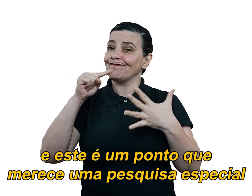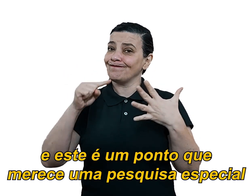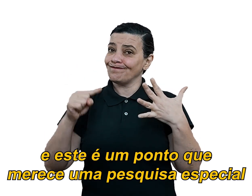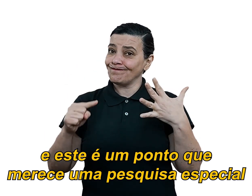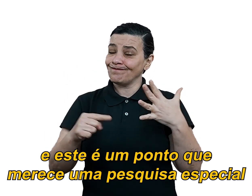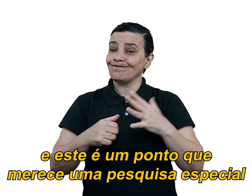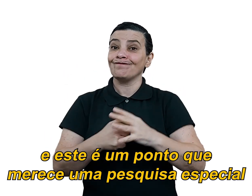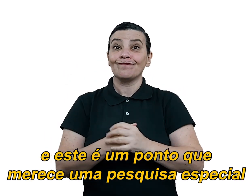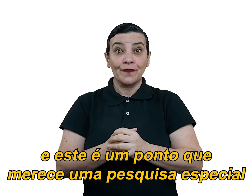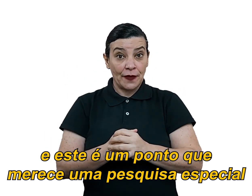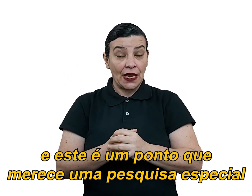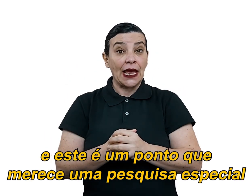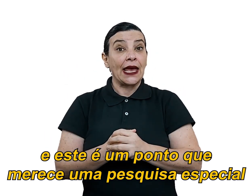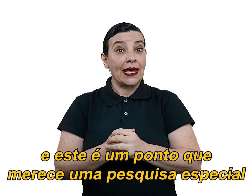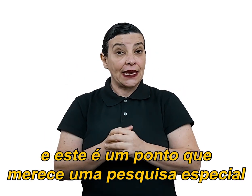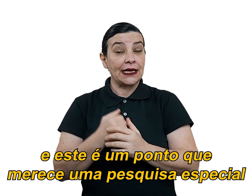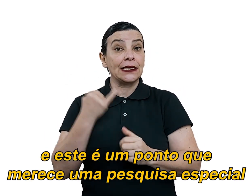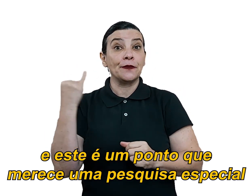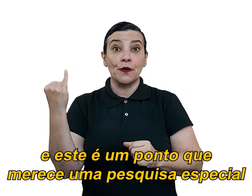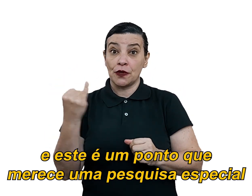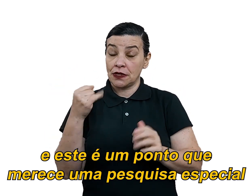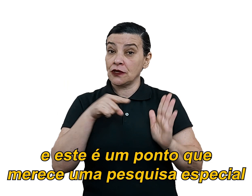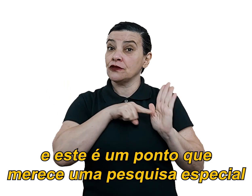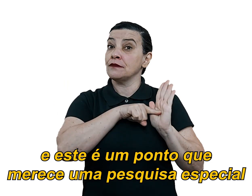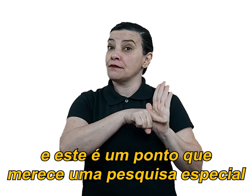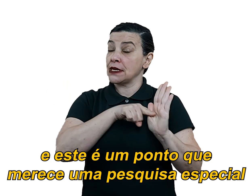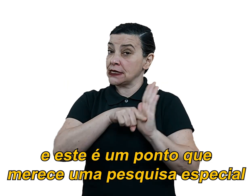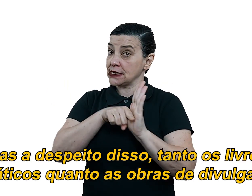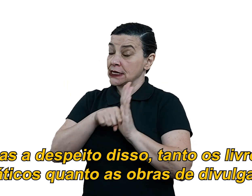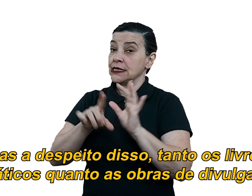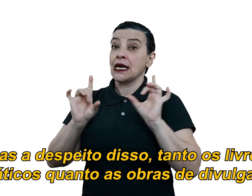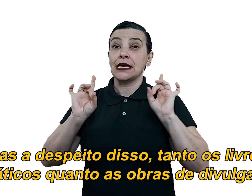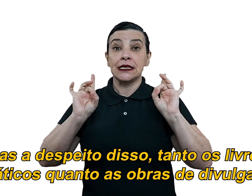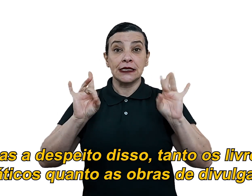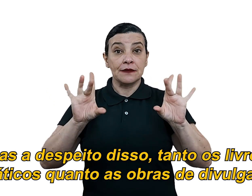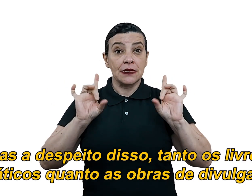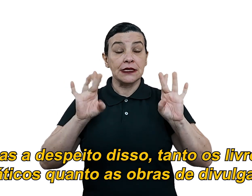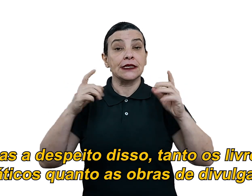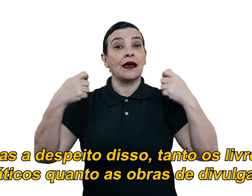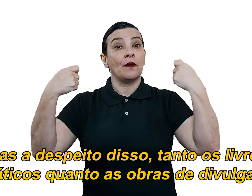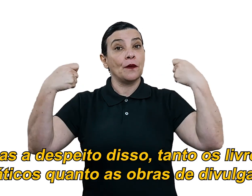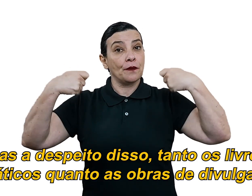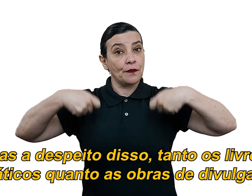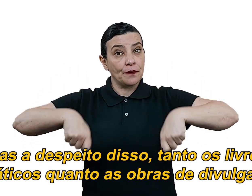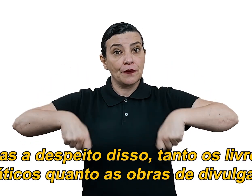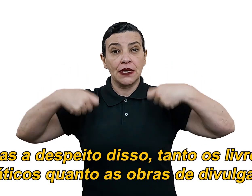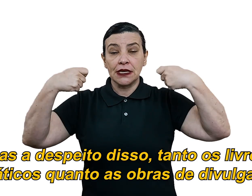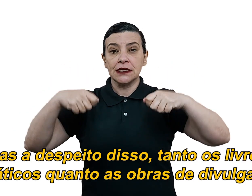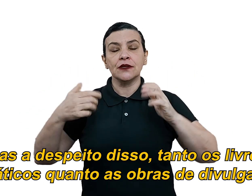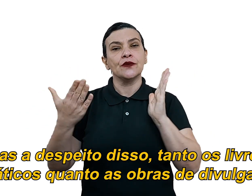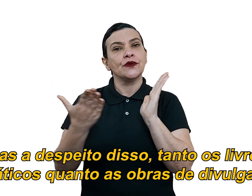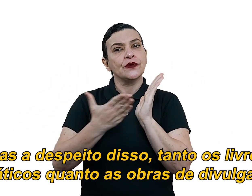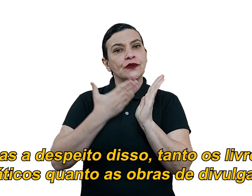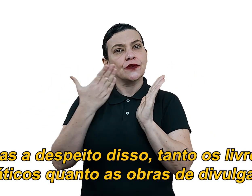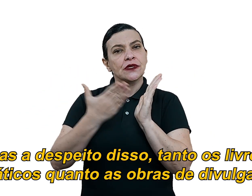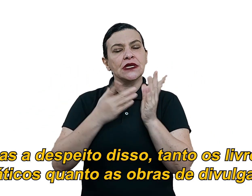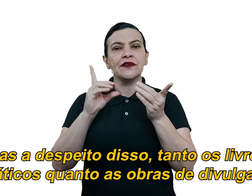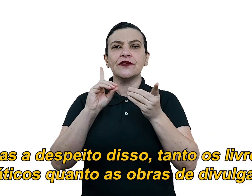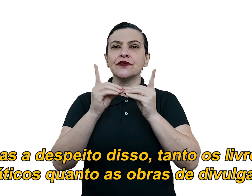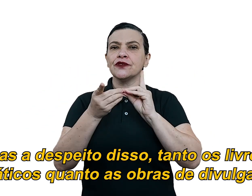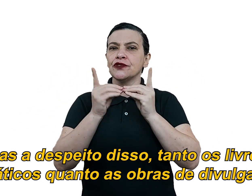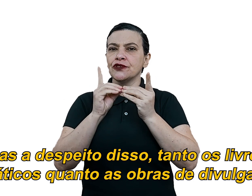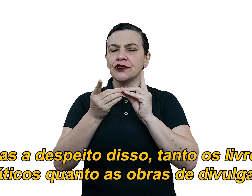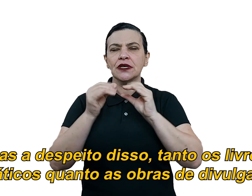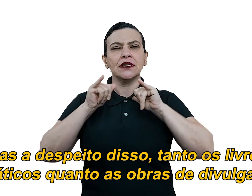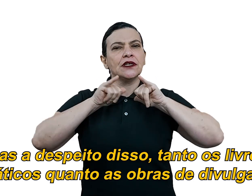isso, e este é um ponto que merece uma pesquisa especial, mas a despeito disto, tanto os livros didáticos, quanto